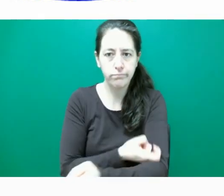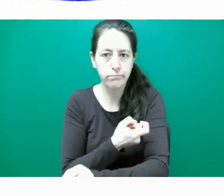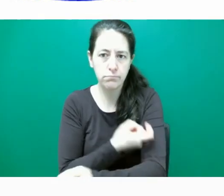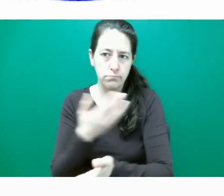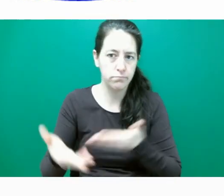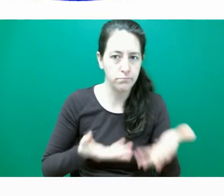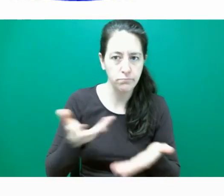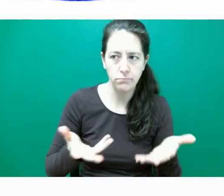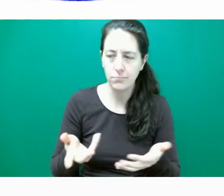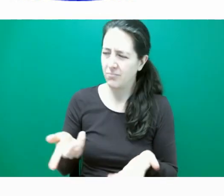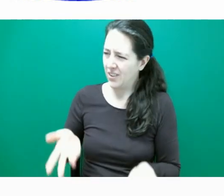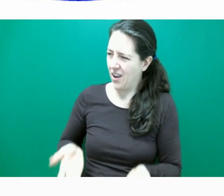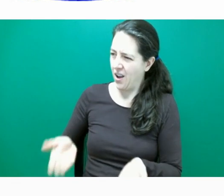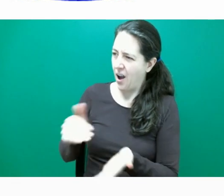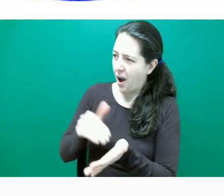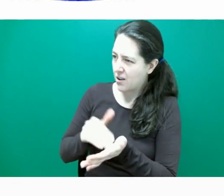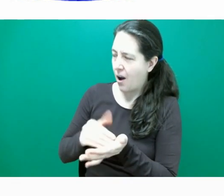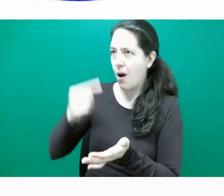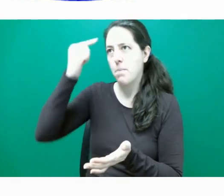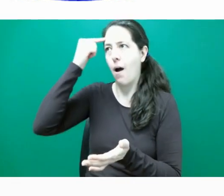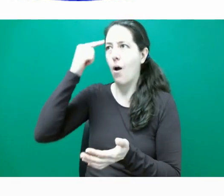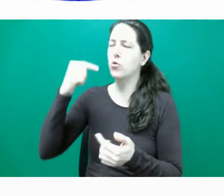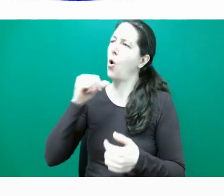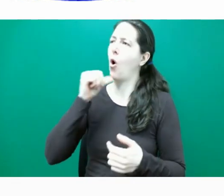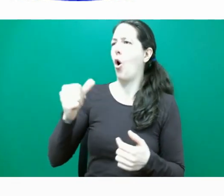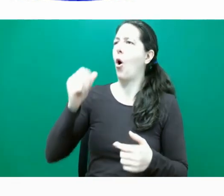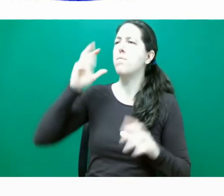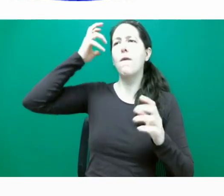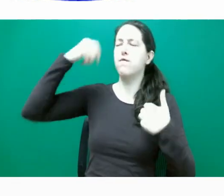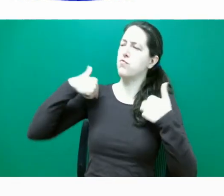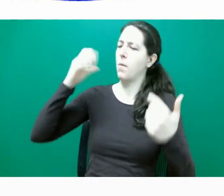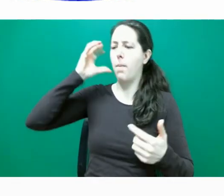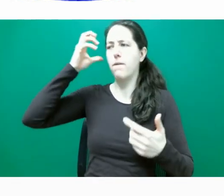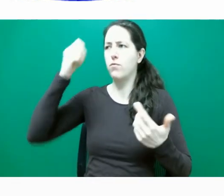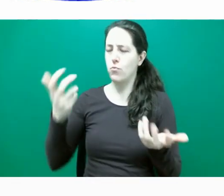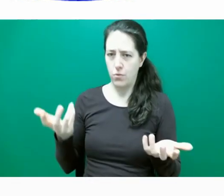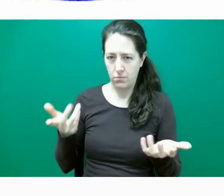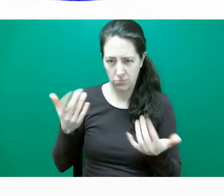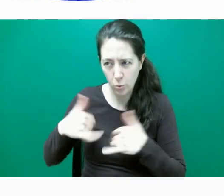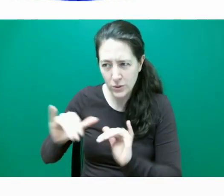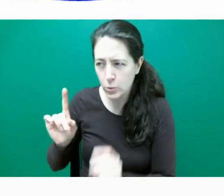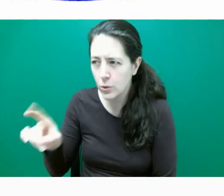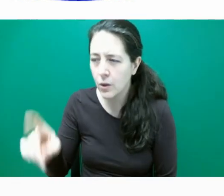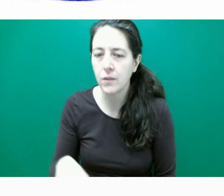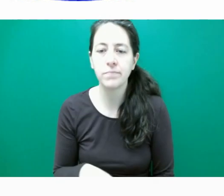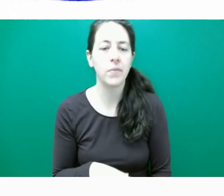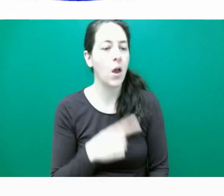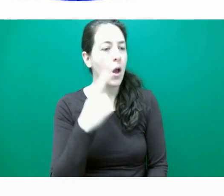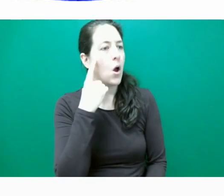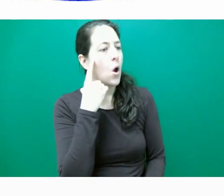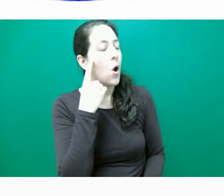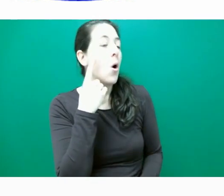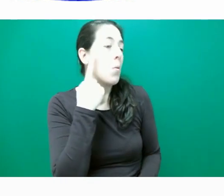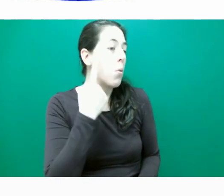encore cette pensée-là de dire « Ah non, je suis pas fou, j'irai pas consulter, je suis pas fou. » Ben, » pour les élèves, en tout cas, il